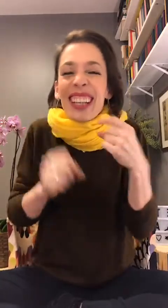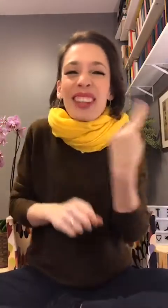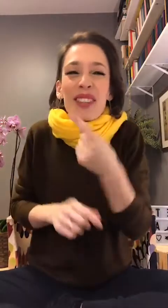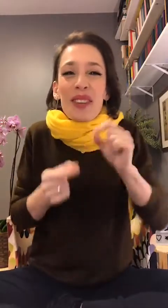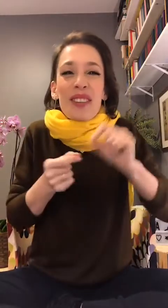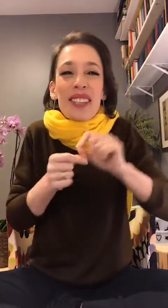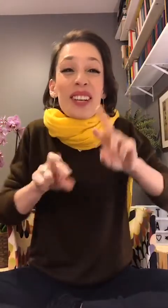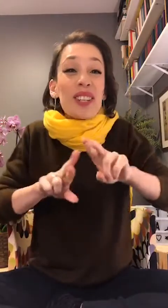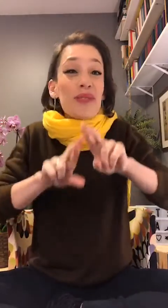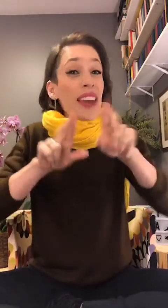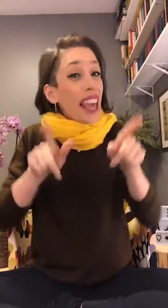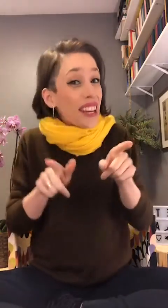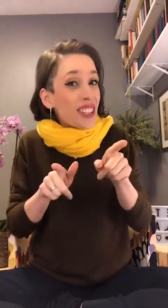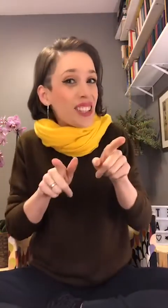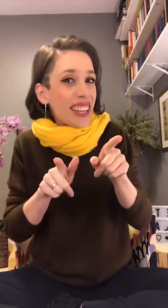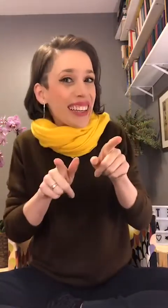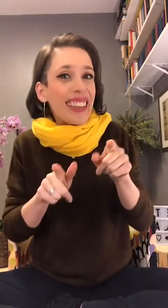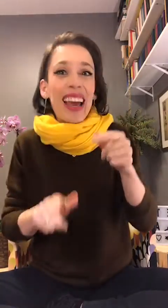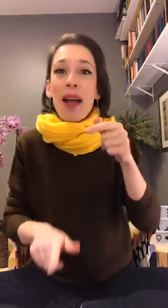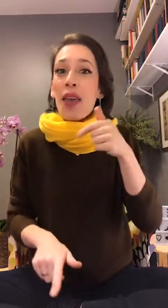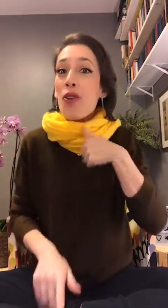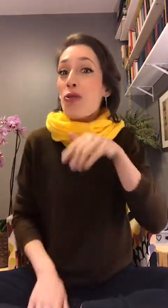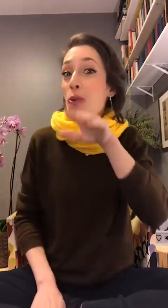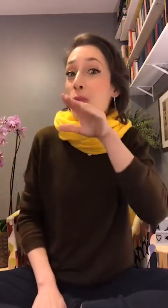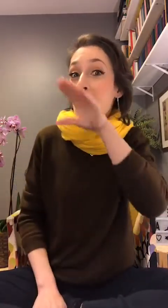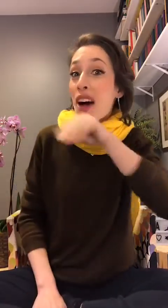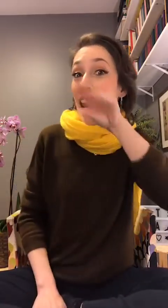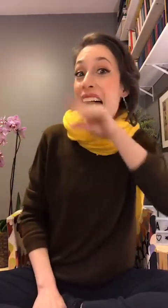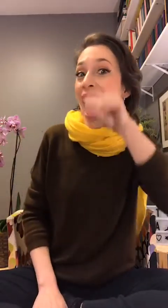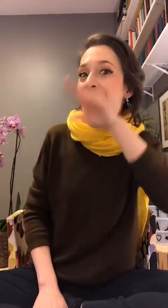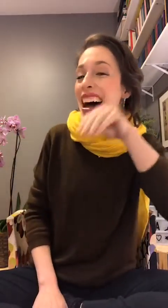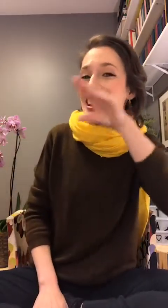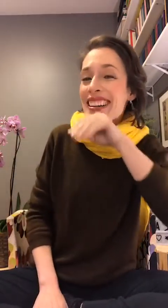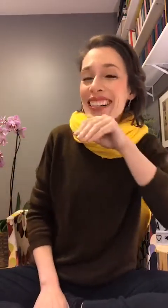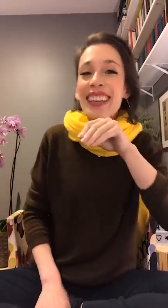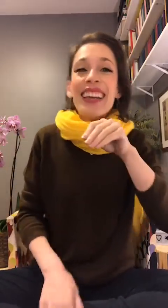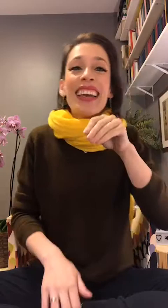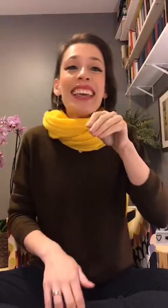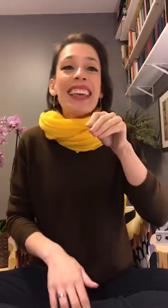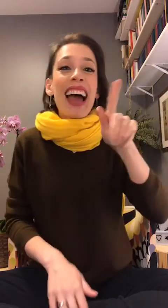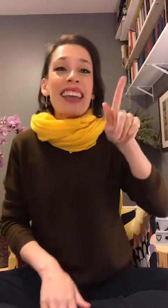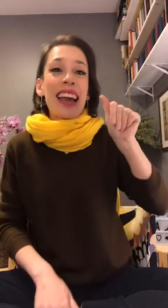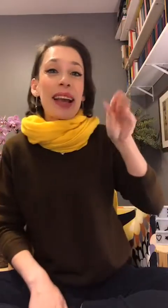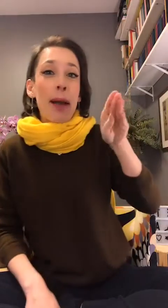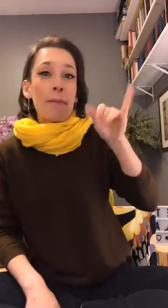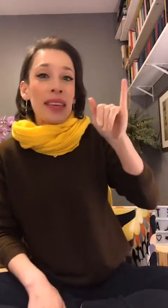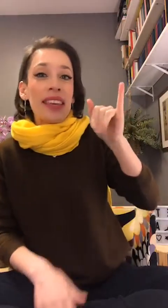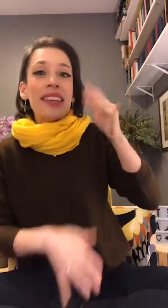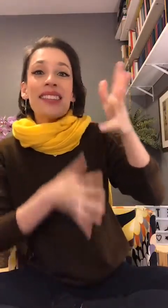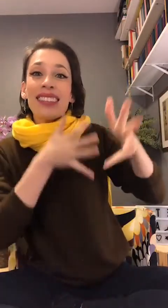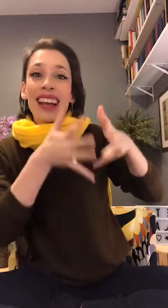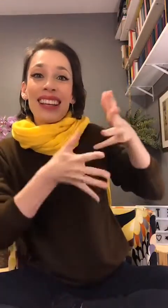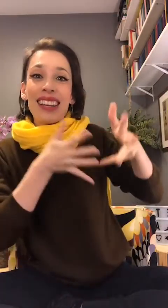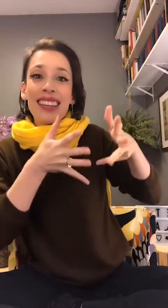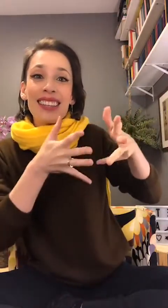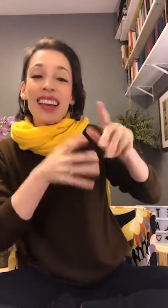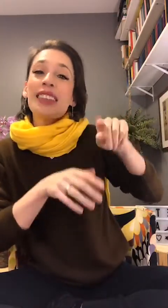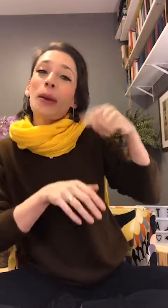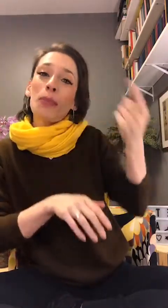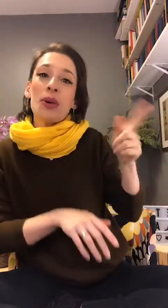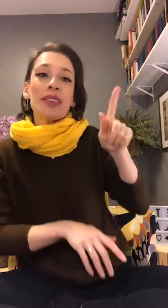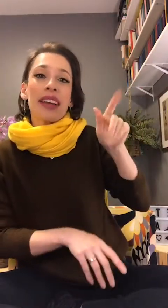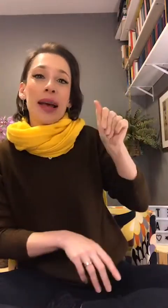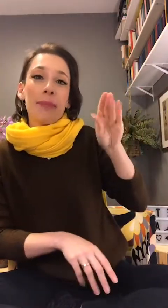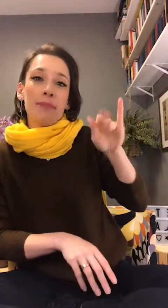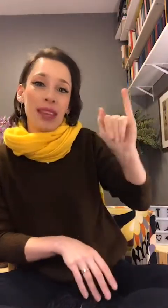então nós vamos fazer diferente, né? Eu vou falar e aí a Gabi sinaliza